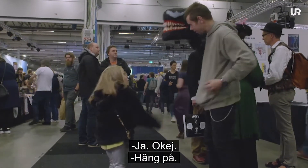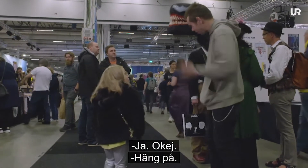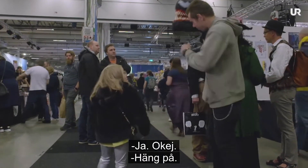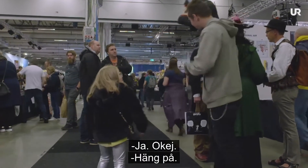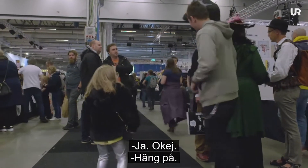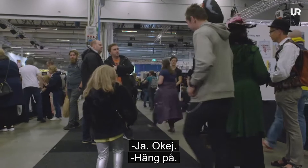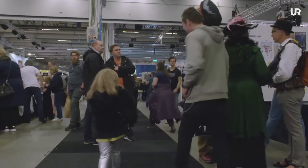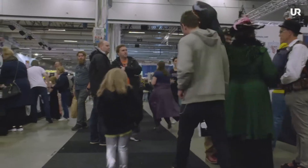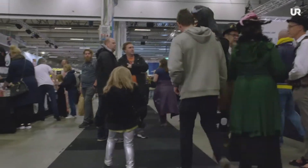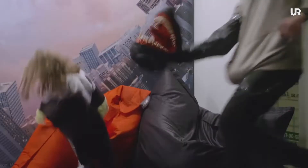Häng på!